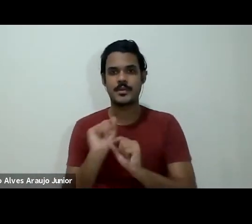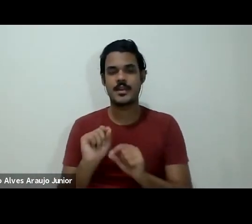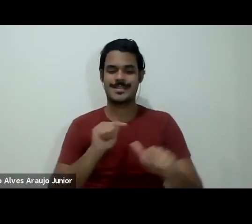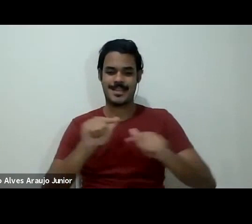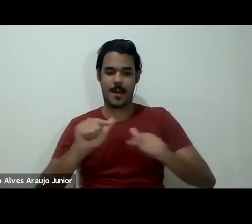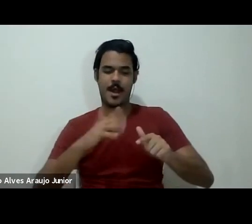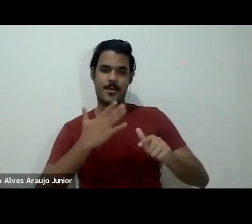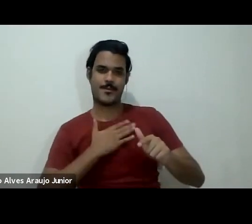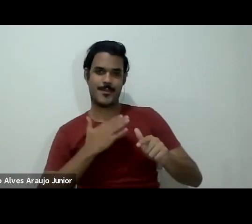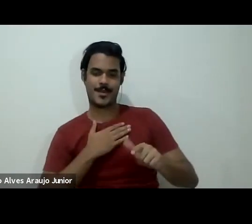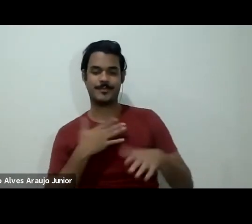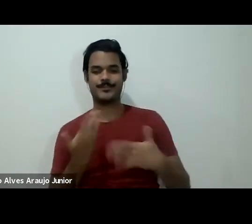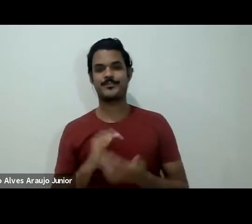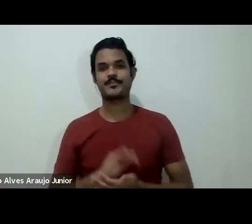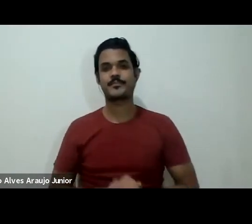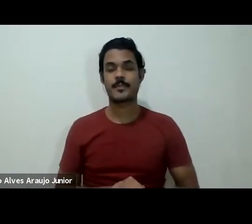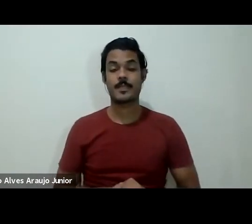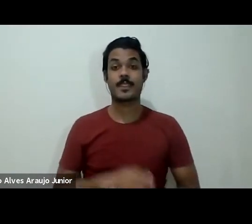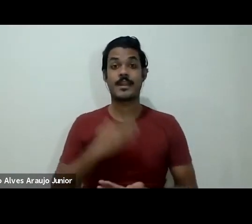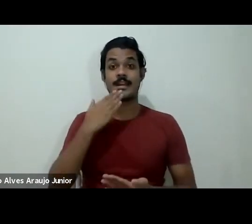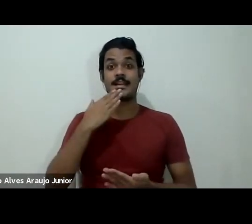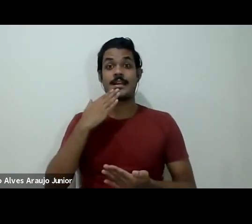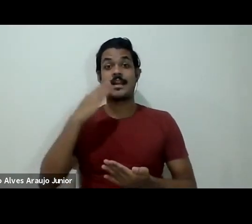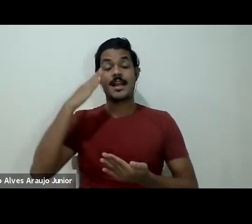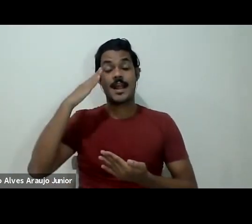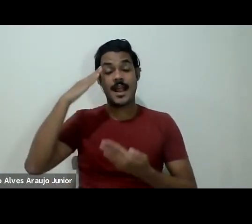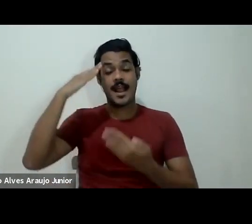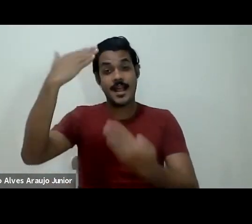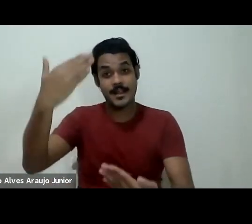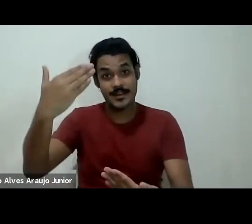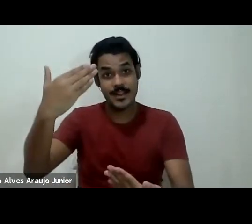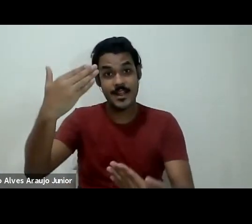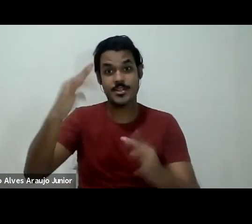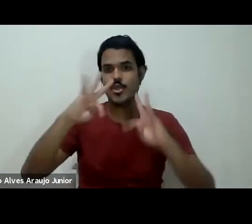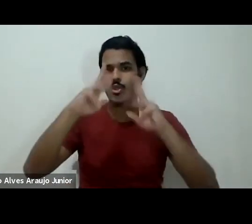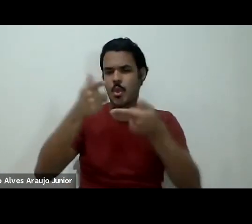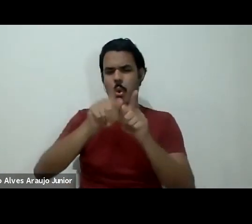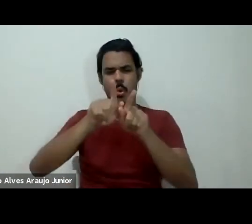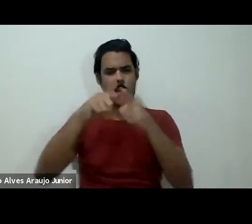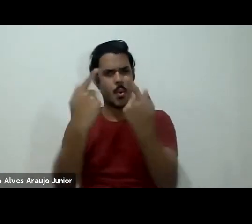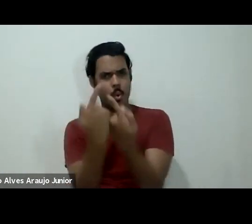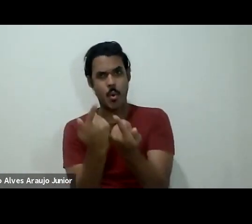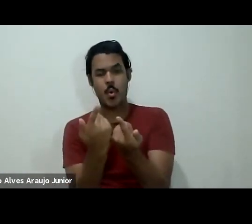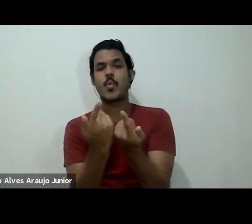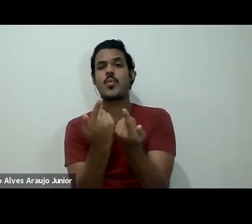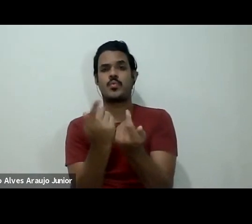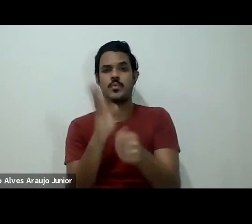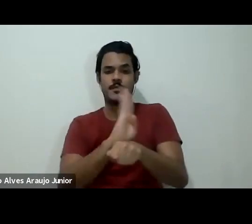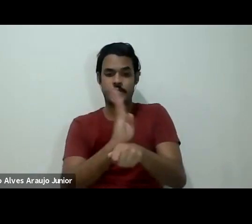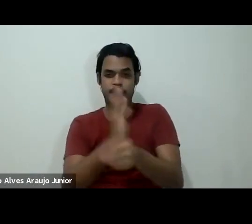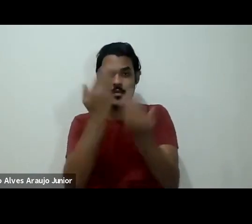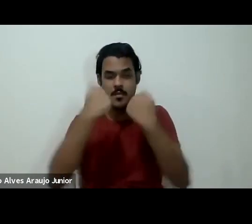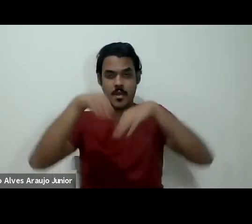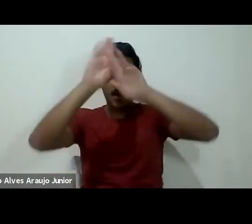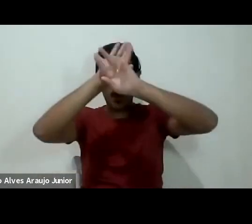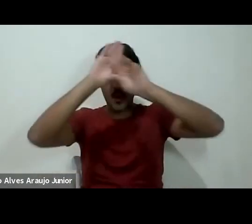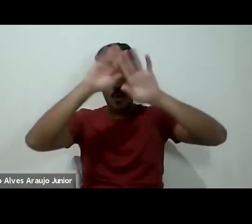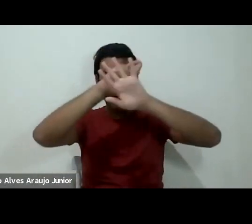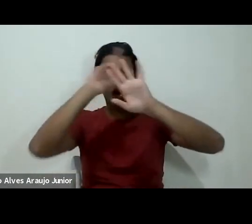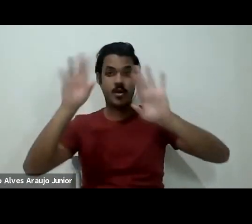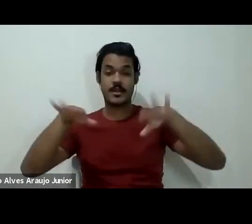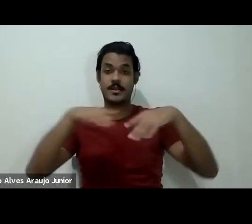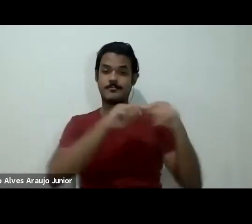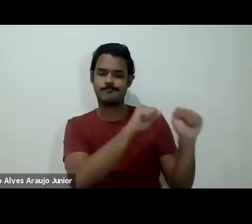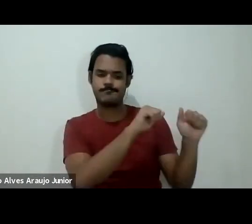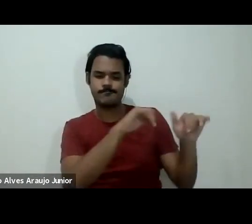fazendo. Agradeço também toda a equipe do Oriqui por ter realizado o filme, todo o processo durante a quarentena,